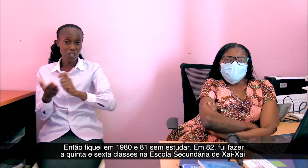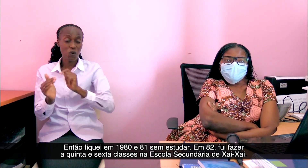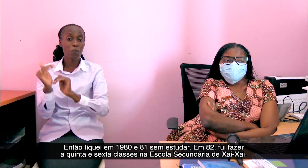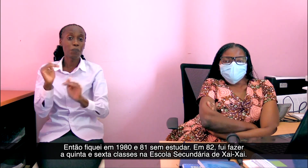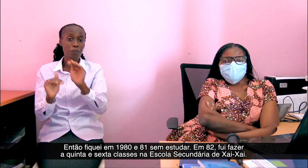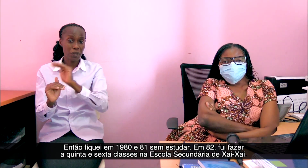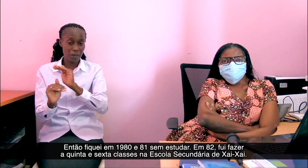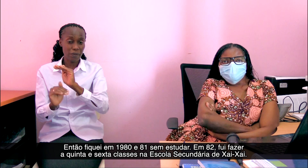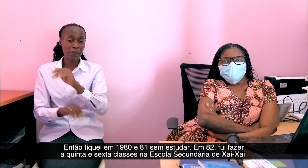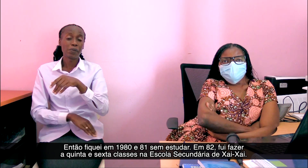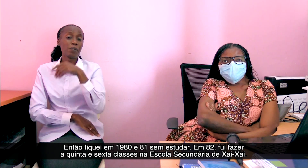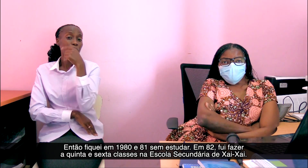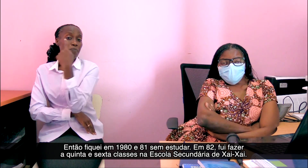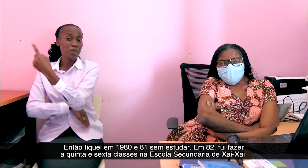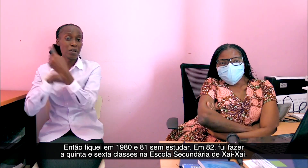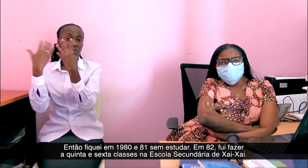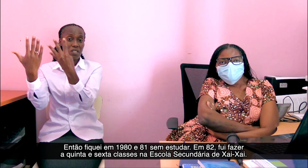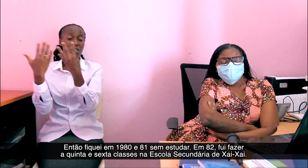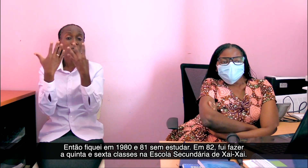1980 e 81 sem estudar.